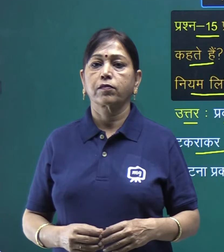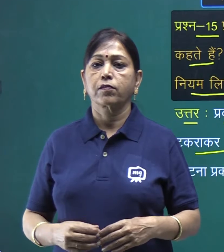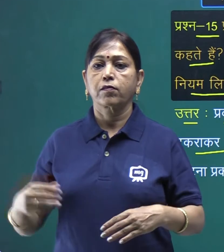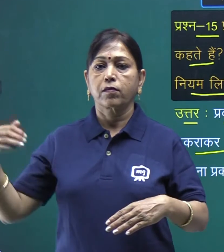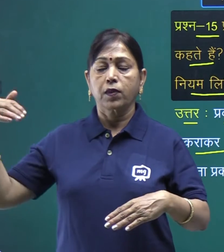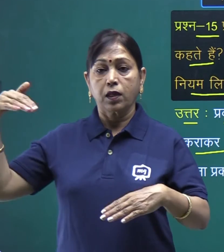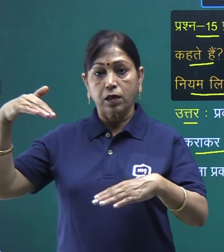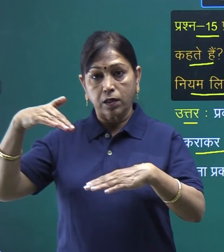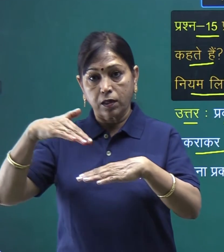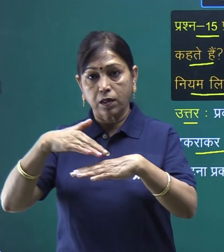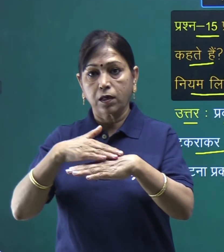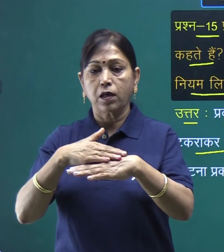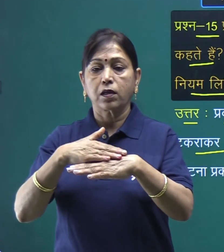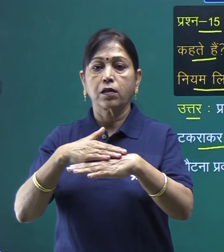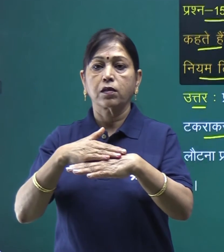टकराकर उसी